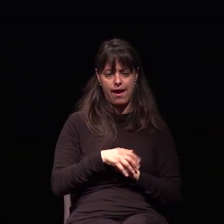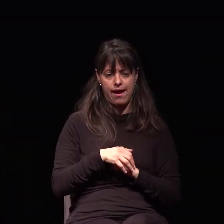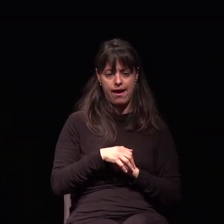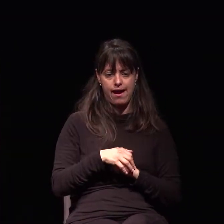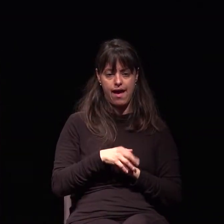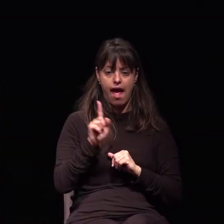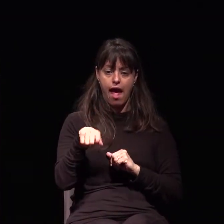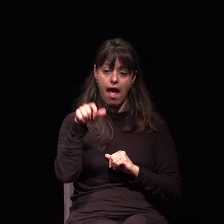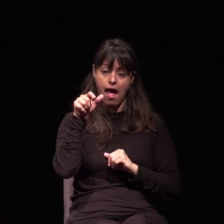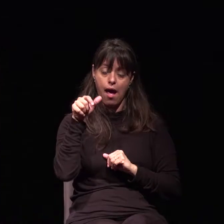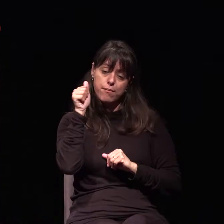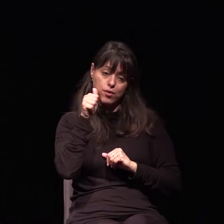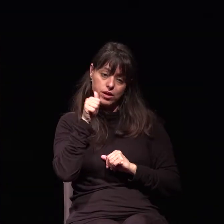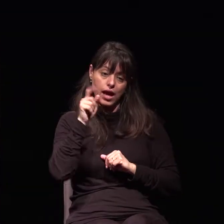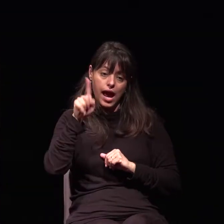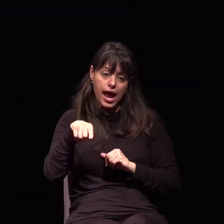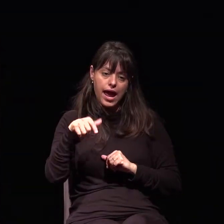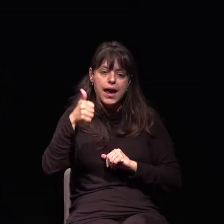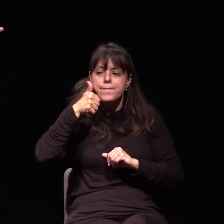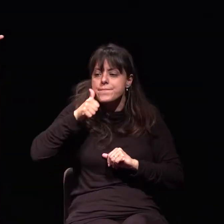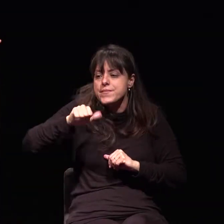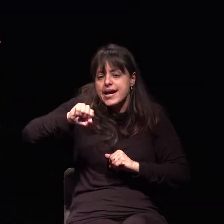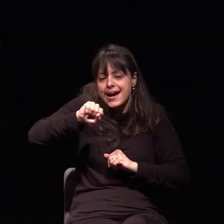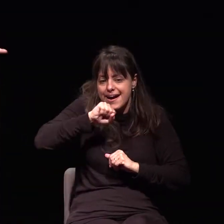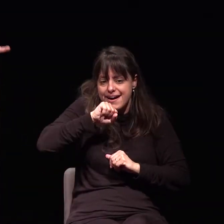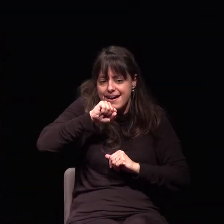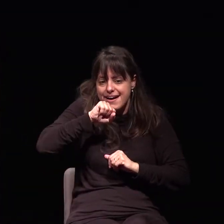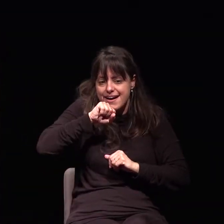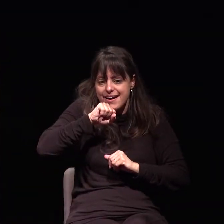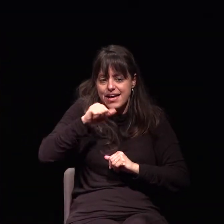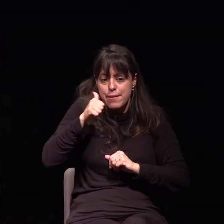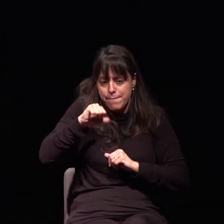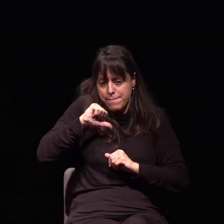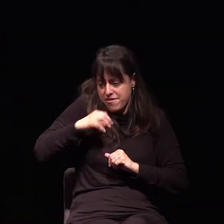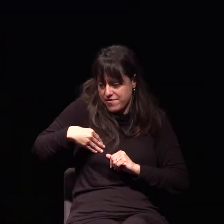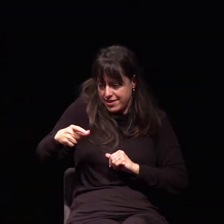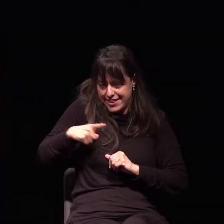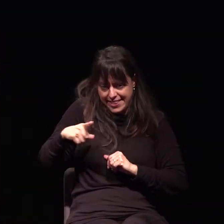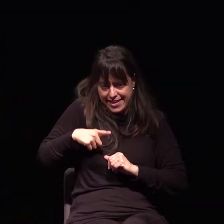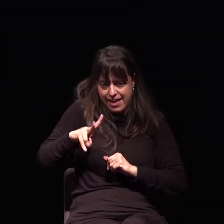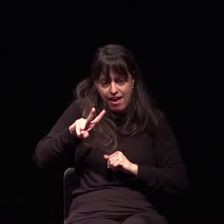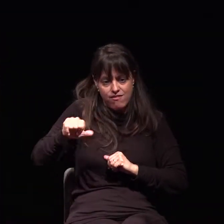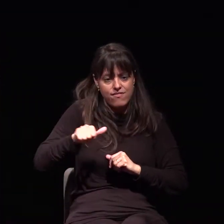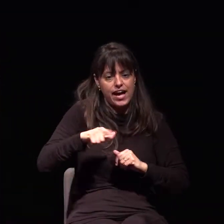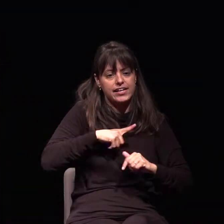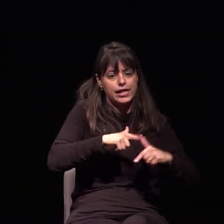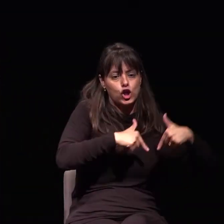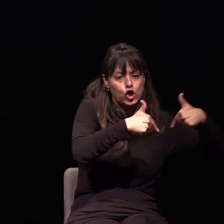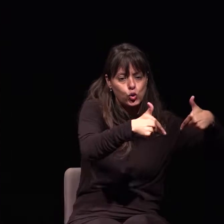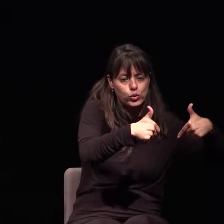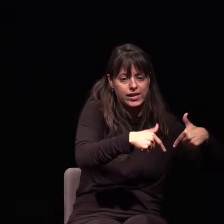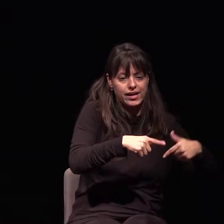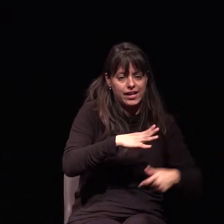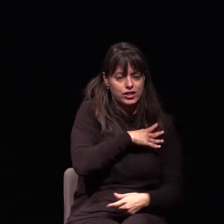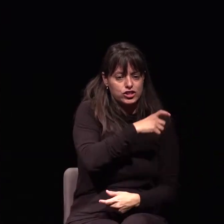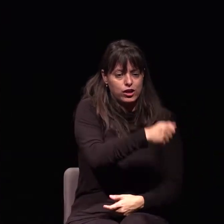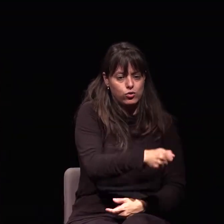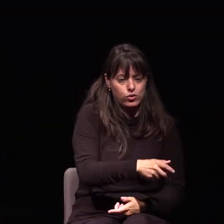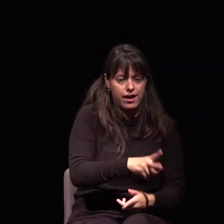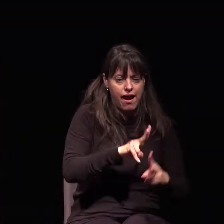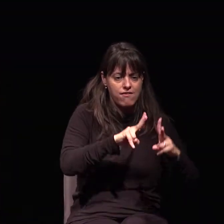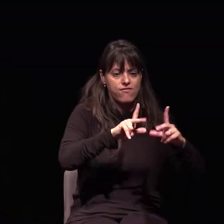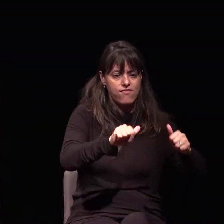mãe que vai para a luta contra a ditadura, que vai viver na clandestinidade, que vai, inclusive, até para uma